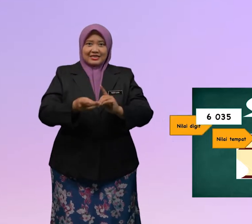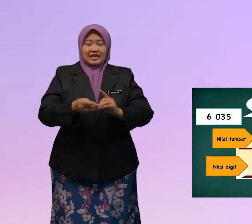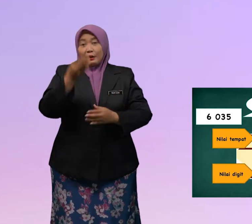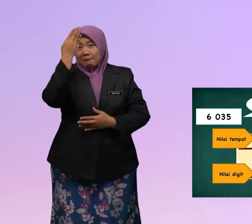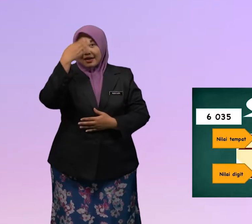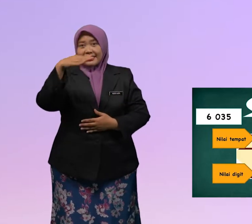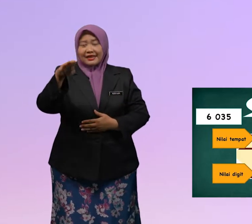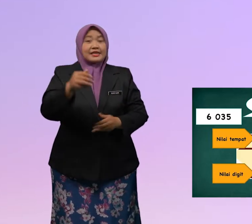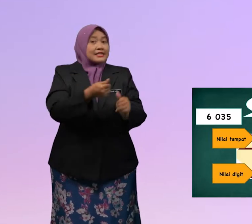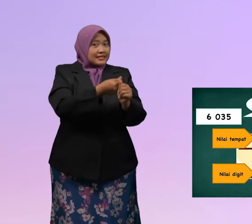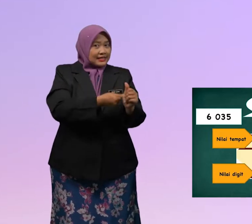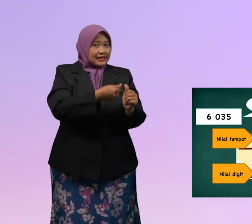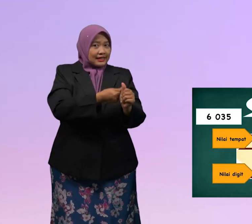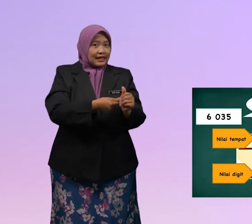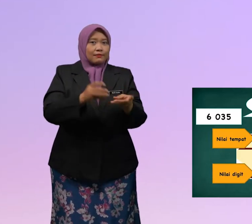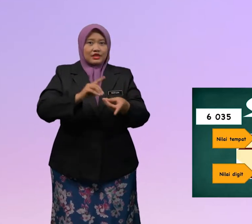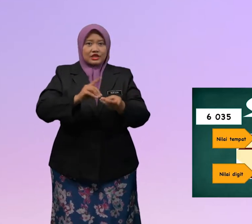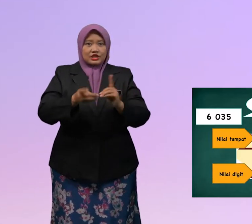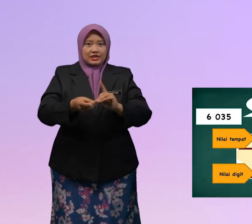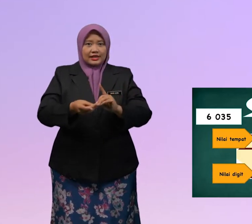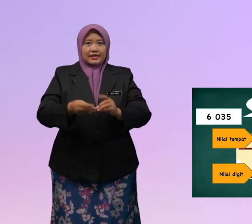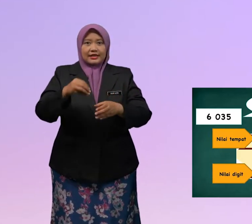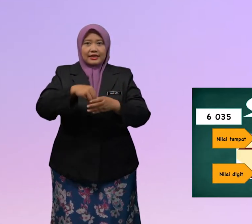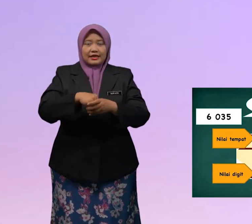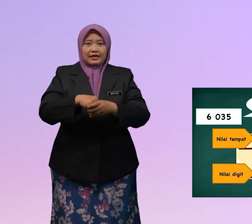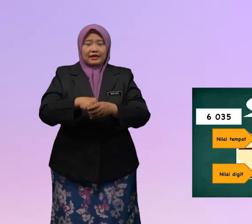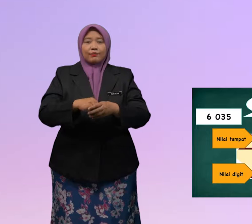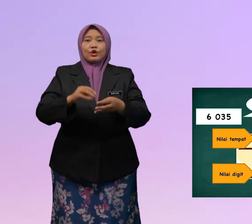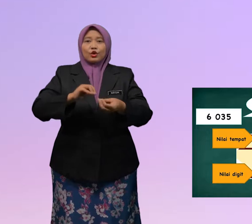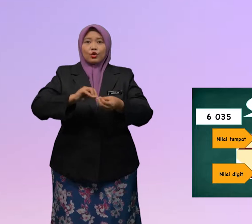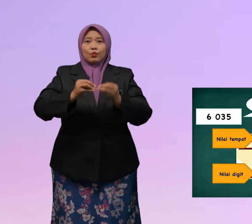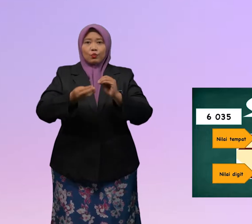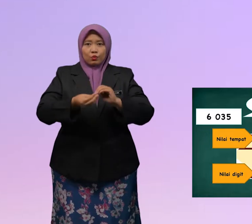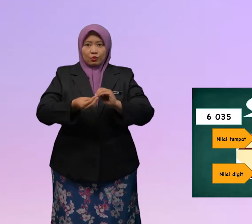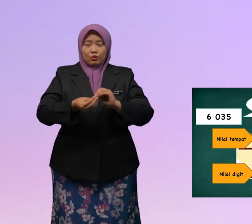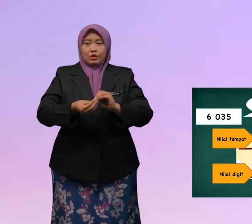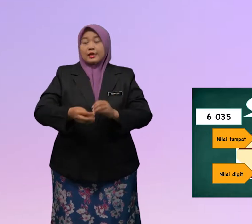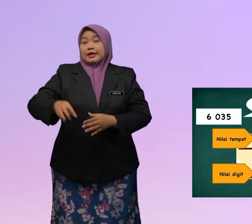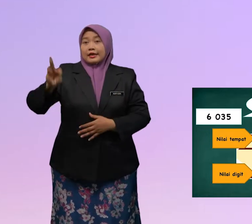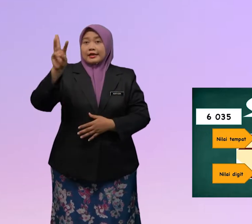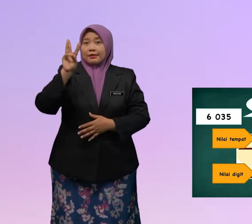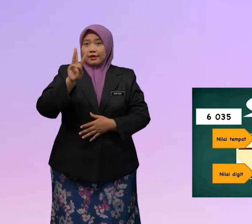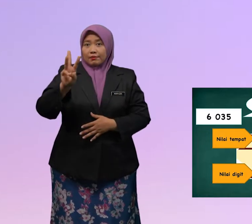digit bagi setiap digit dalam nombor